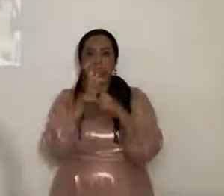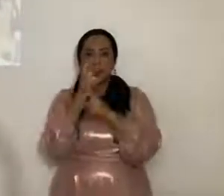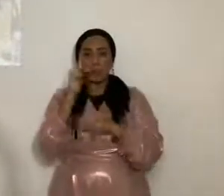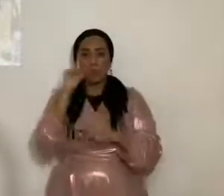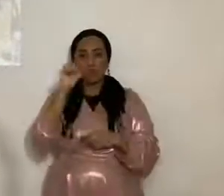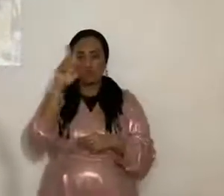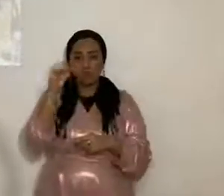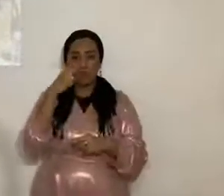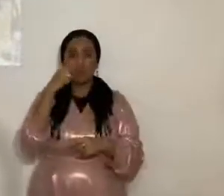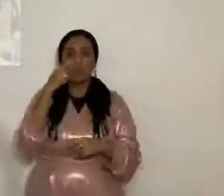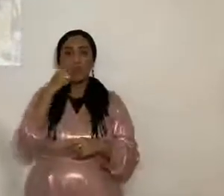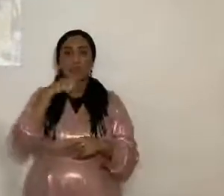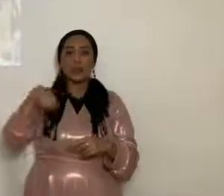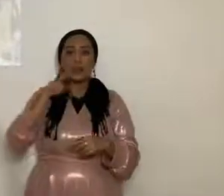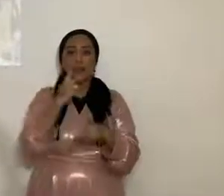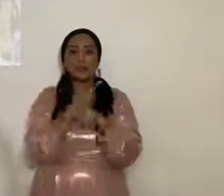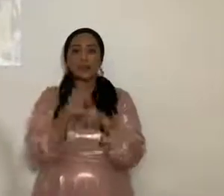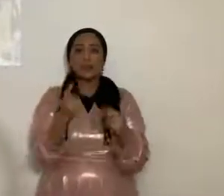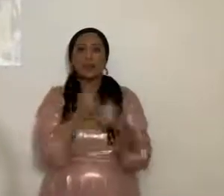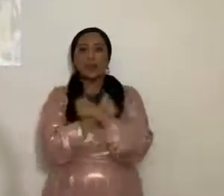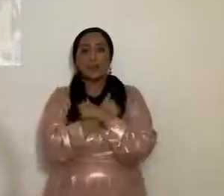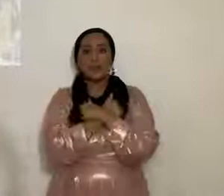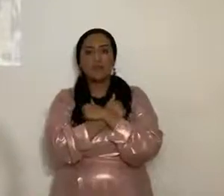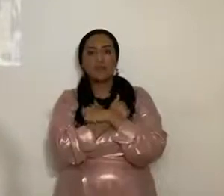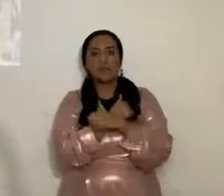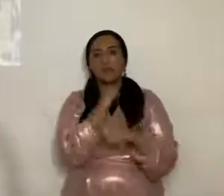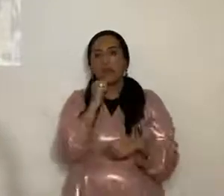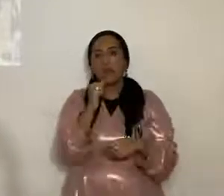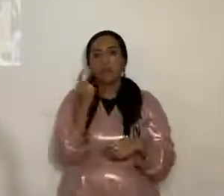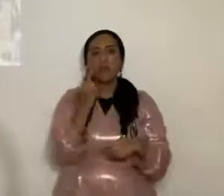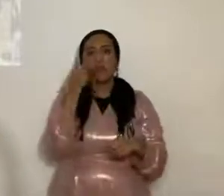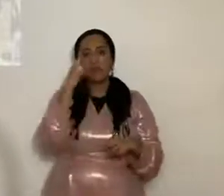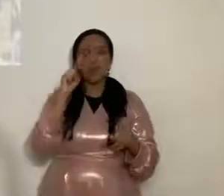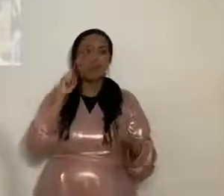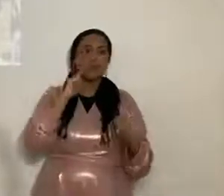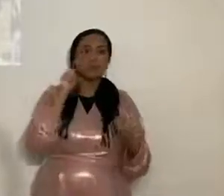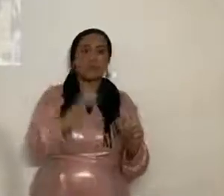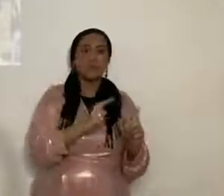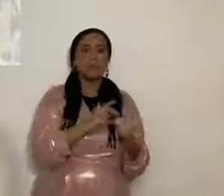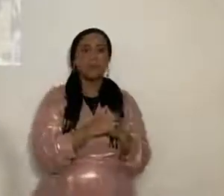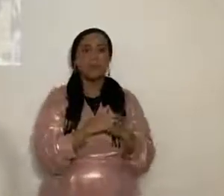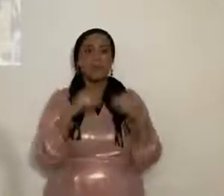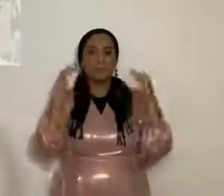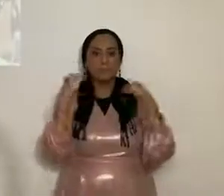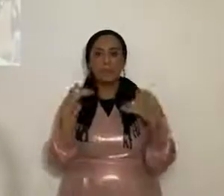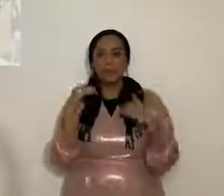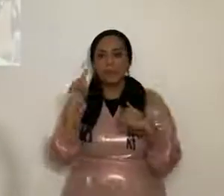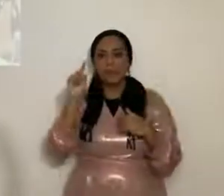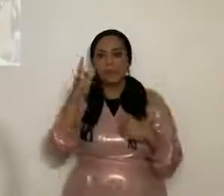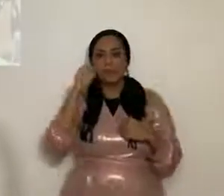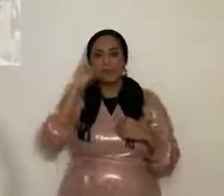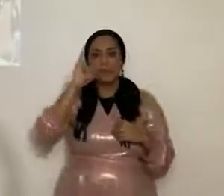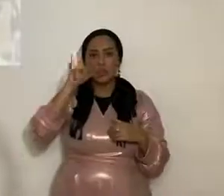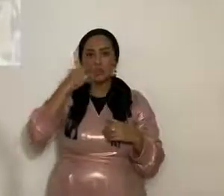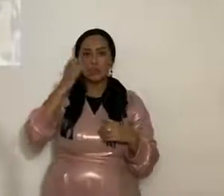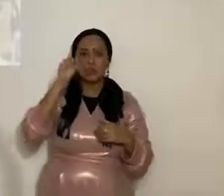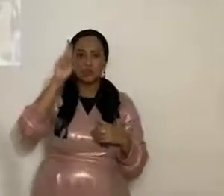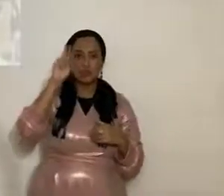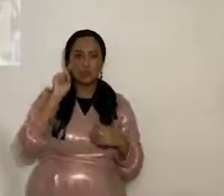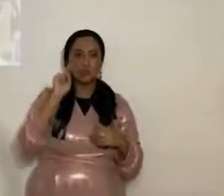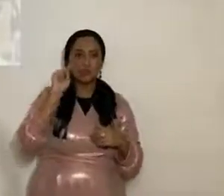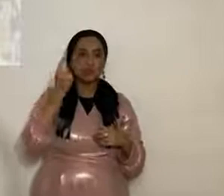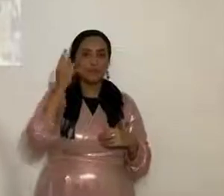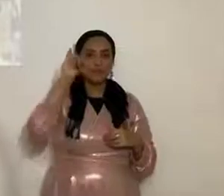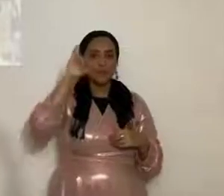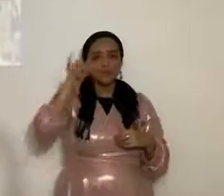Torá porque la guardan por amor, no por imposición. Amén. Ahora vamos a Primera de Juan, más adelantito, Primera